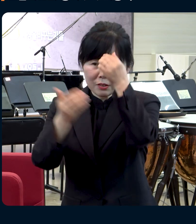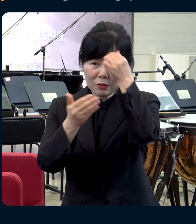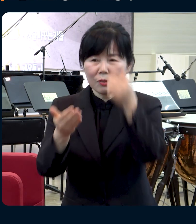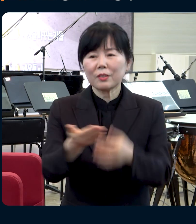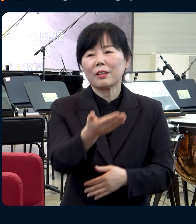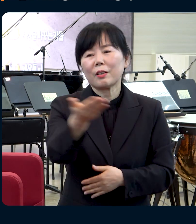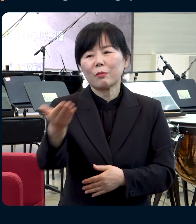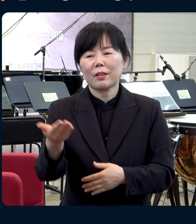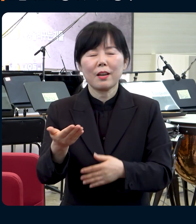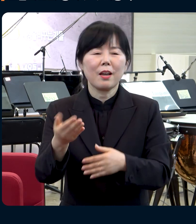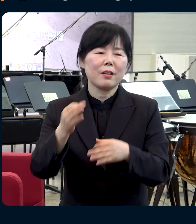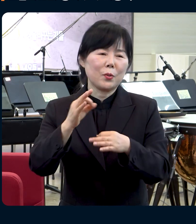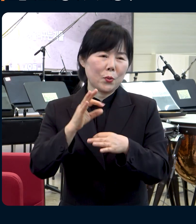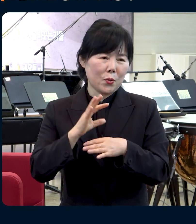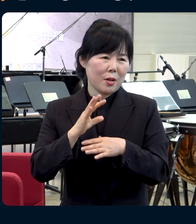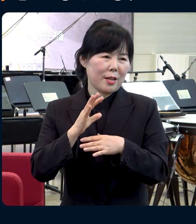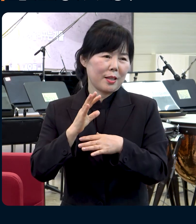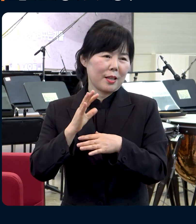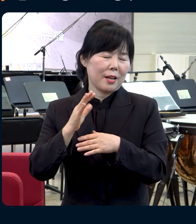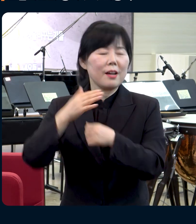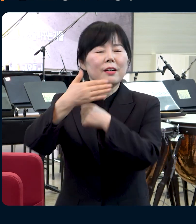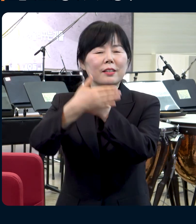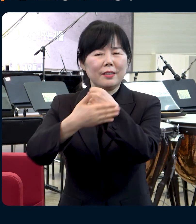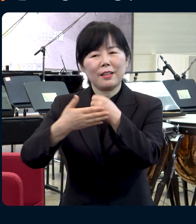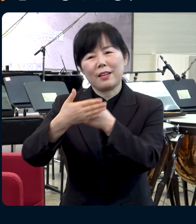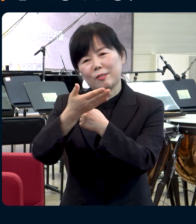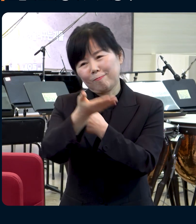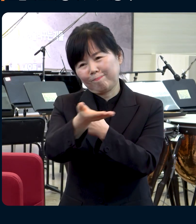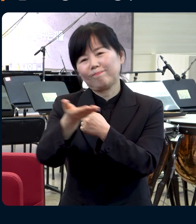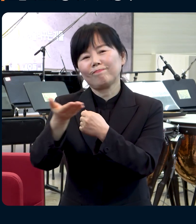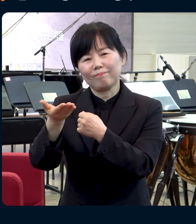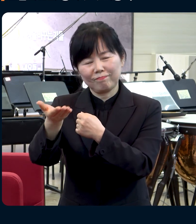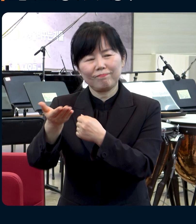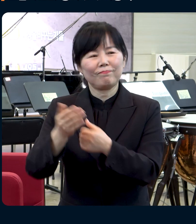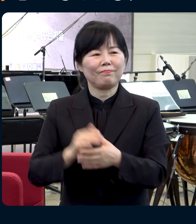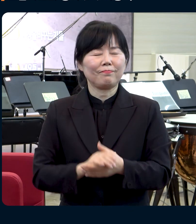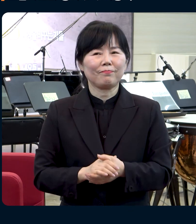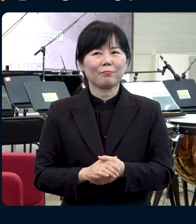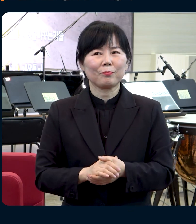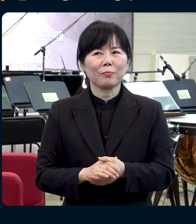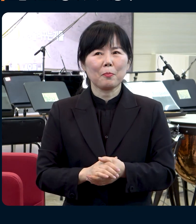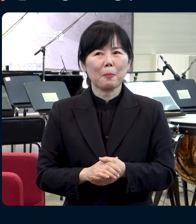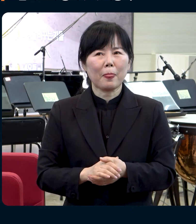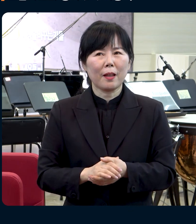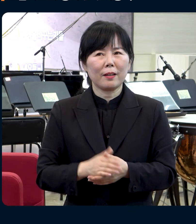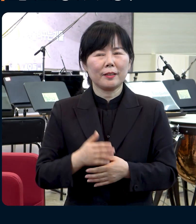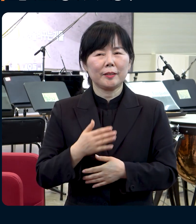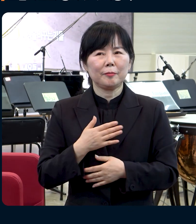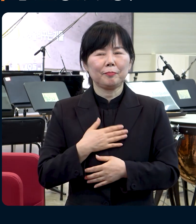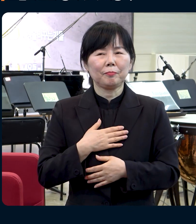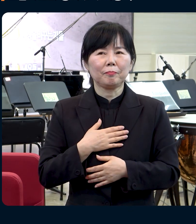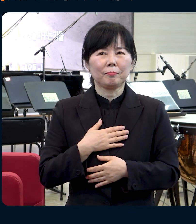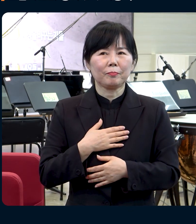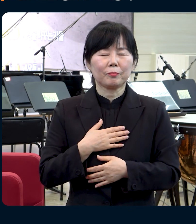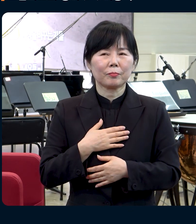성도님들에게 놀라운 하늘의 은혜를 허락하여 주실 것입니다. 저는 이 말씀을 드리고 오늘 말씀을 마치도록